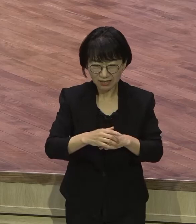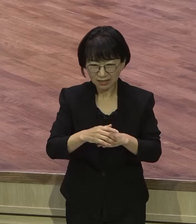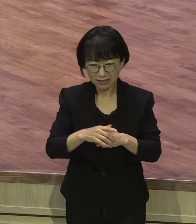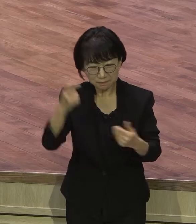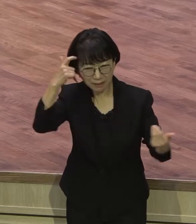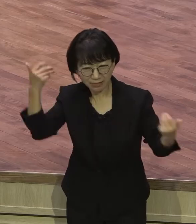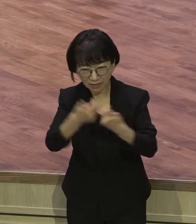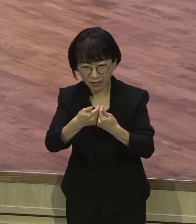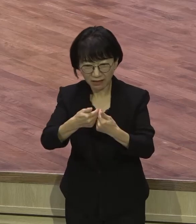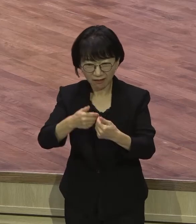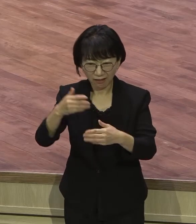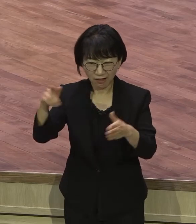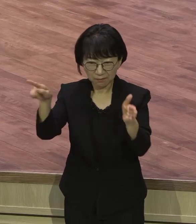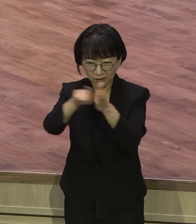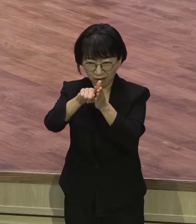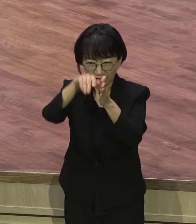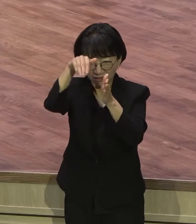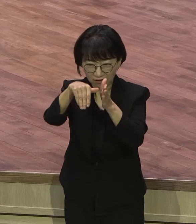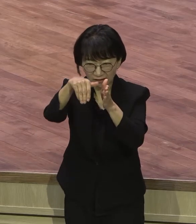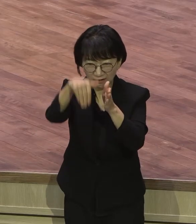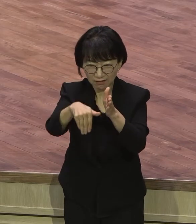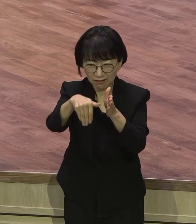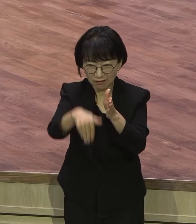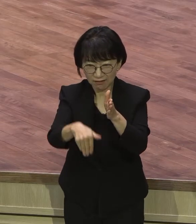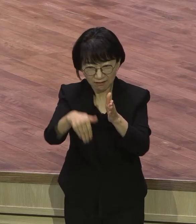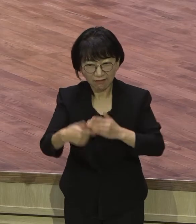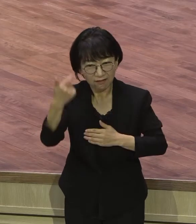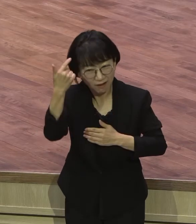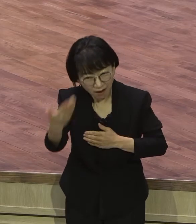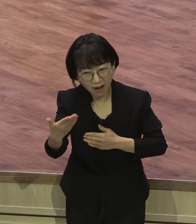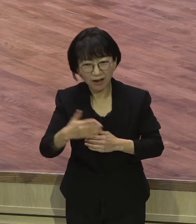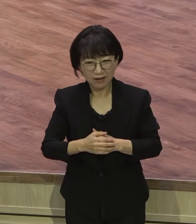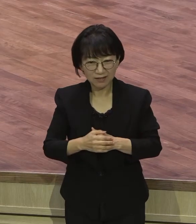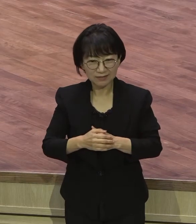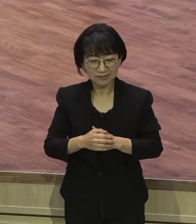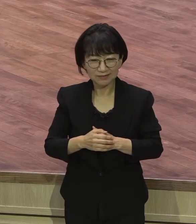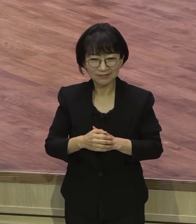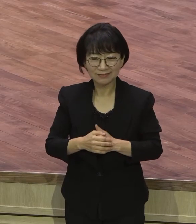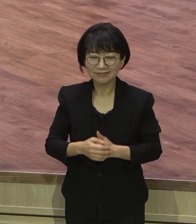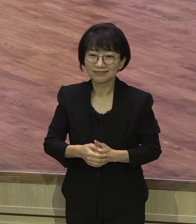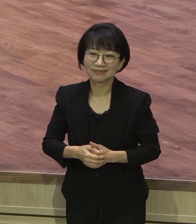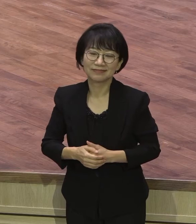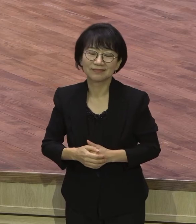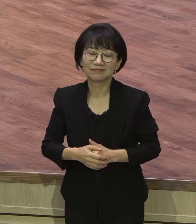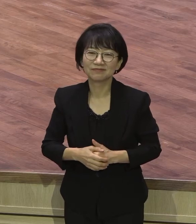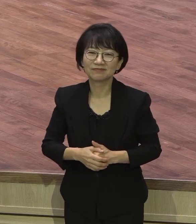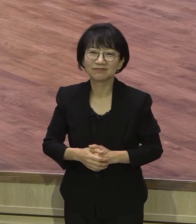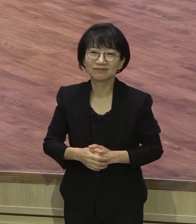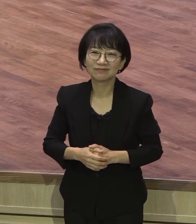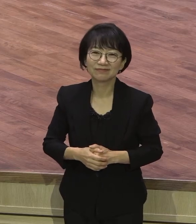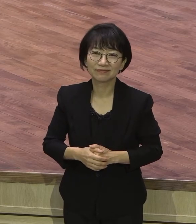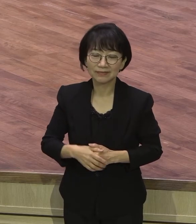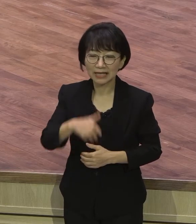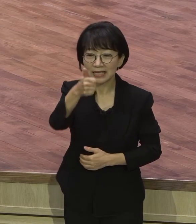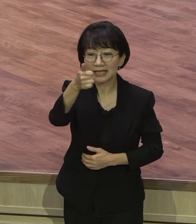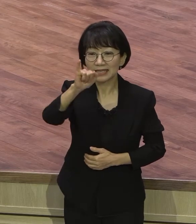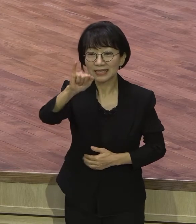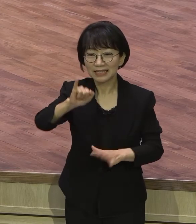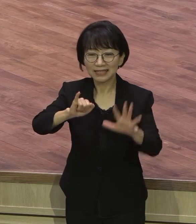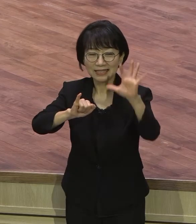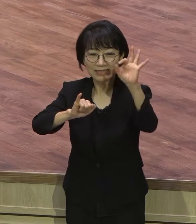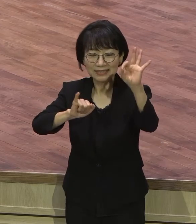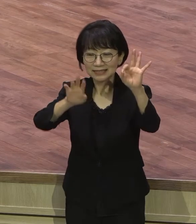모드를 찾느냐, 여기 따라서 삶의 모습이 완전히 달라집니다. 히브리